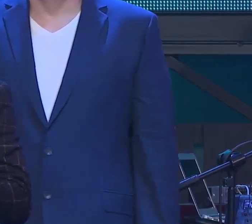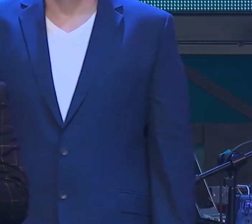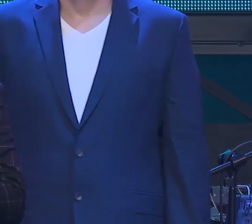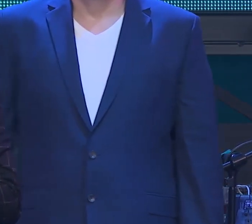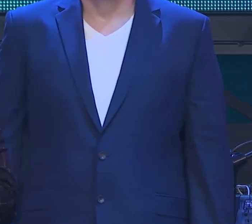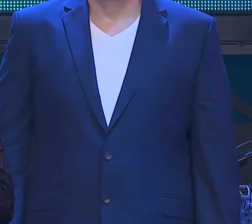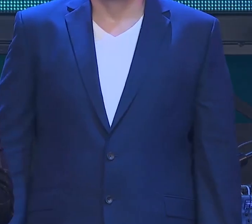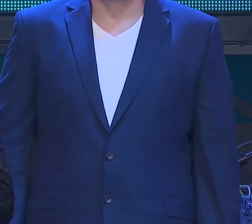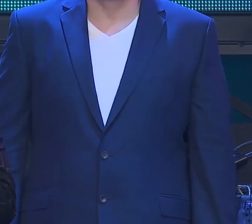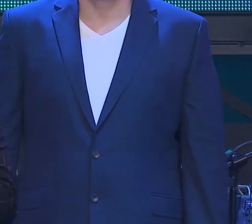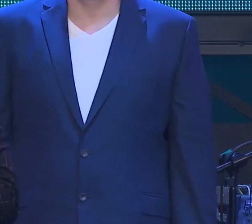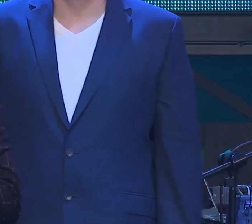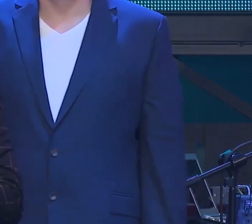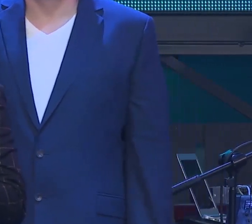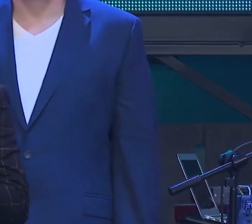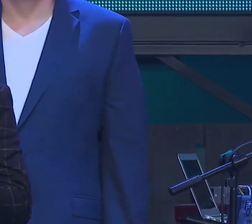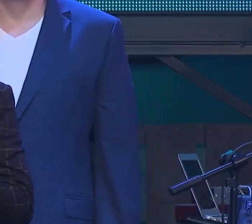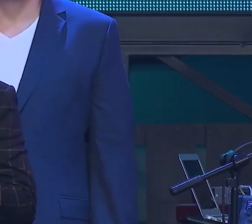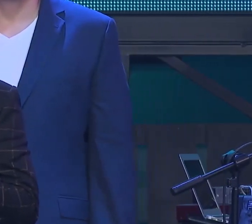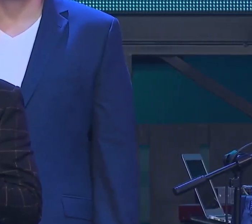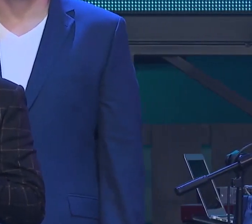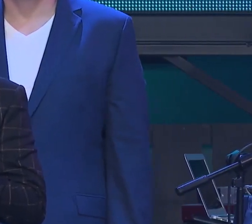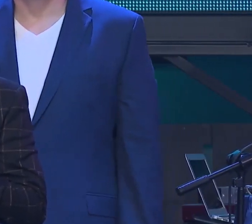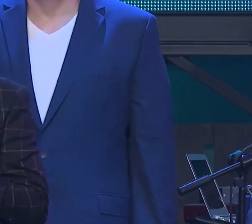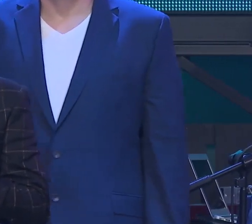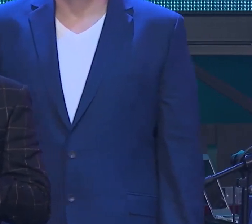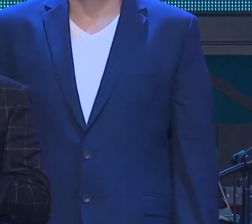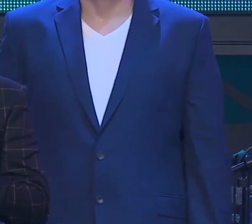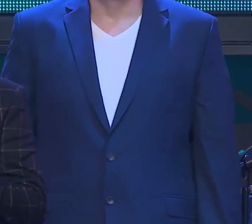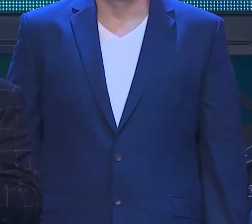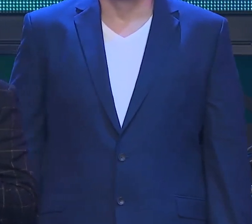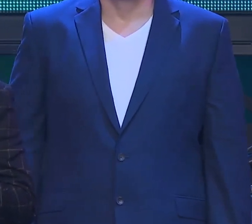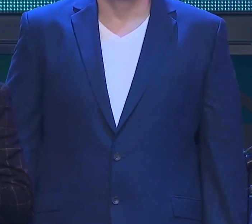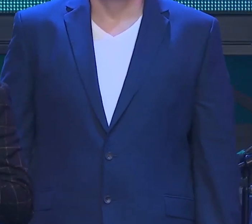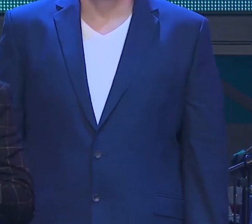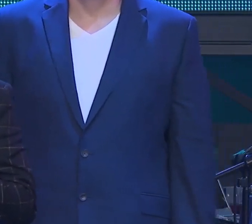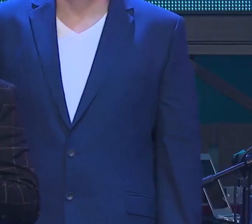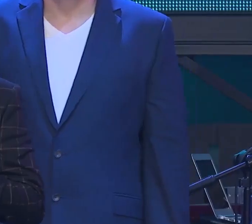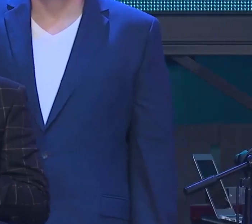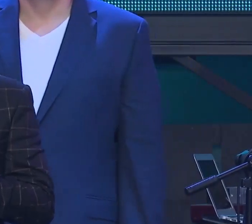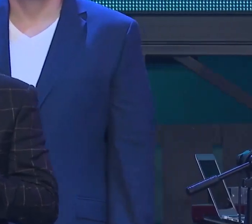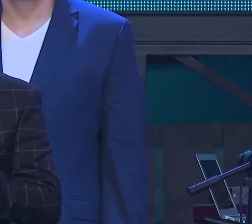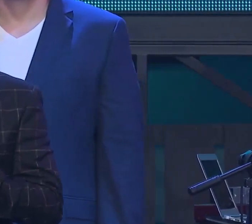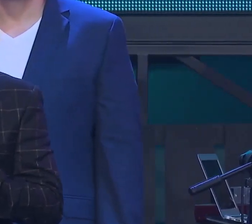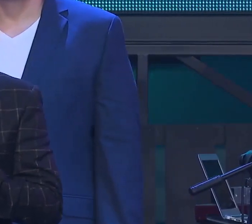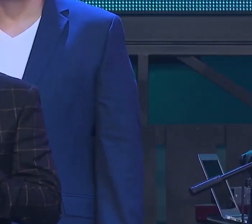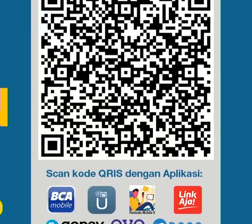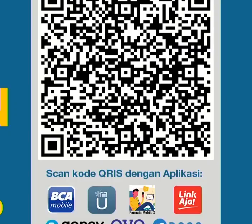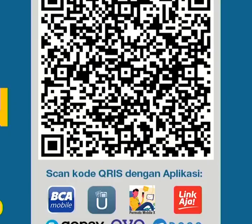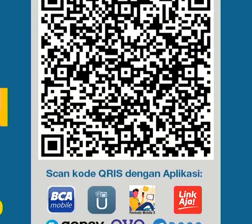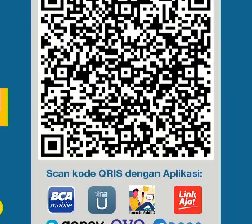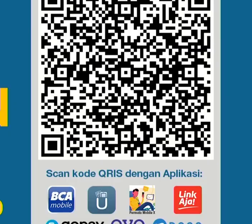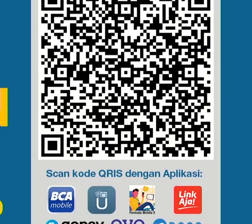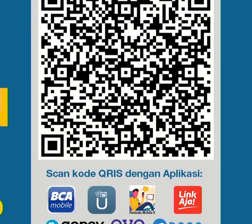rindu memfasilitasi Anda agar dapat memberikan persembahan yang terbaik kepada Allah. Anda dapat memberikan persembahan